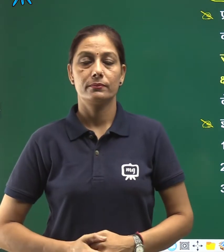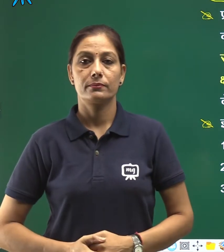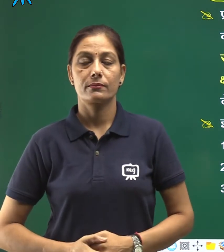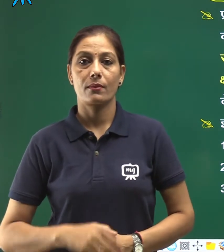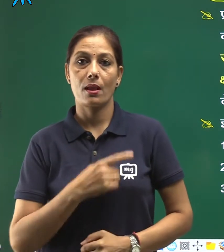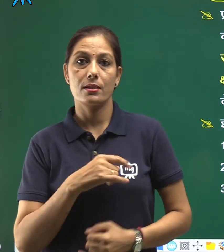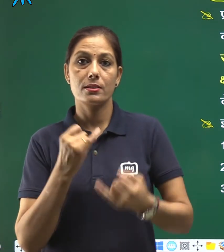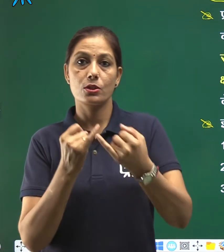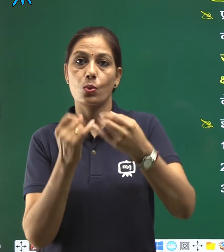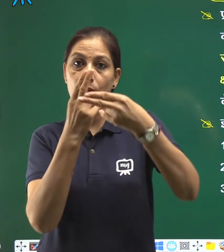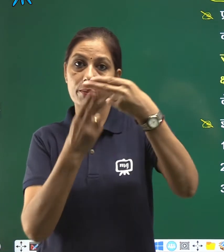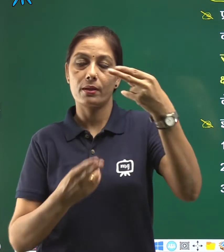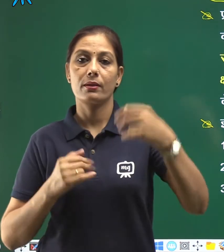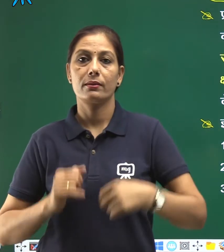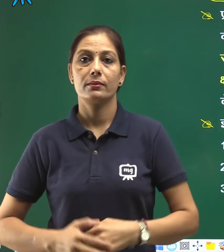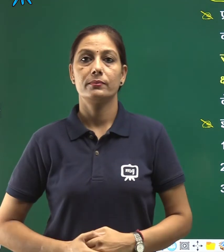इस कहानी में